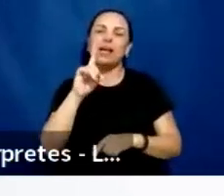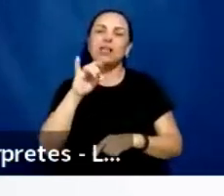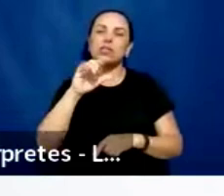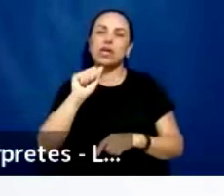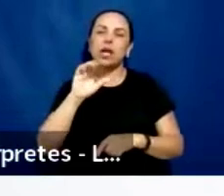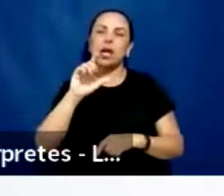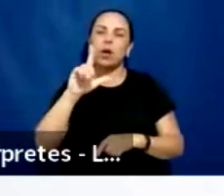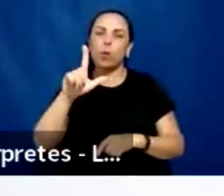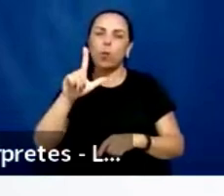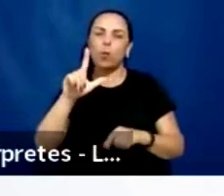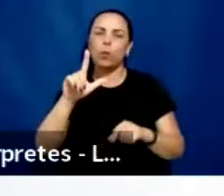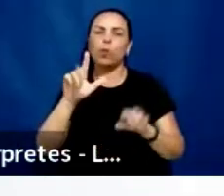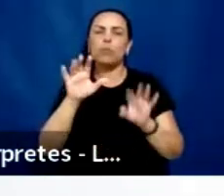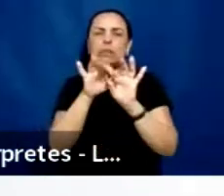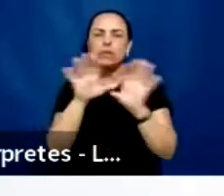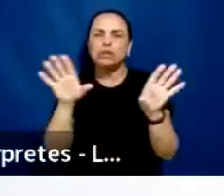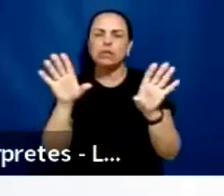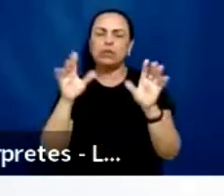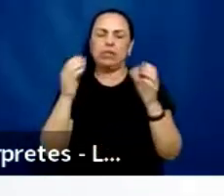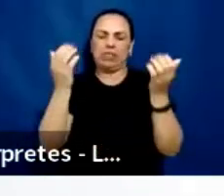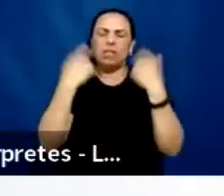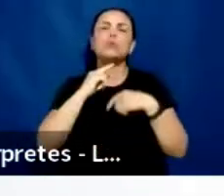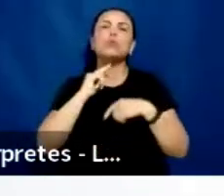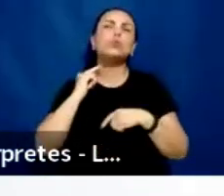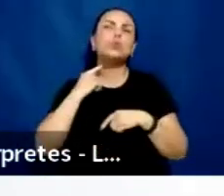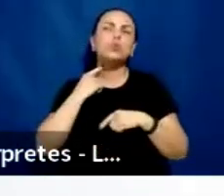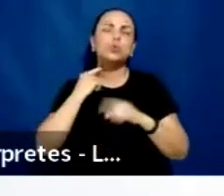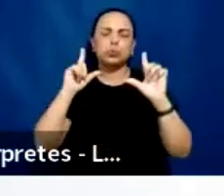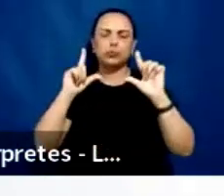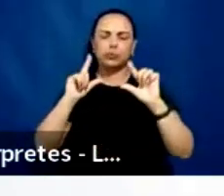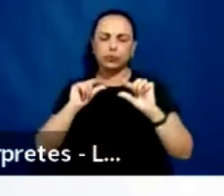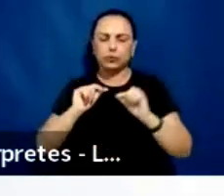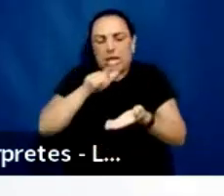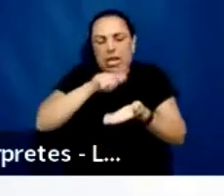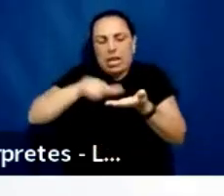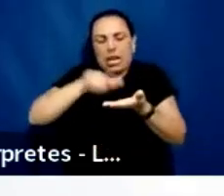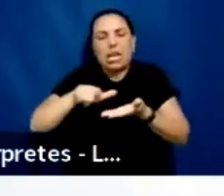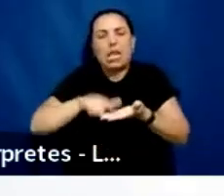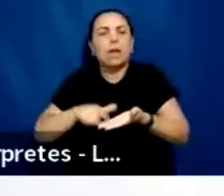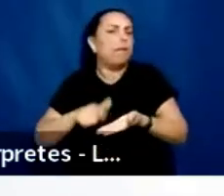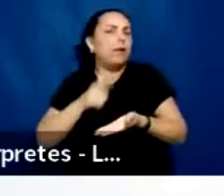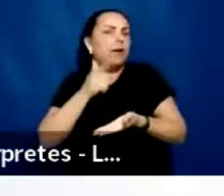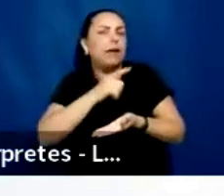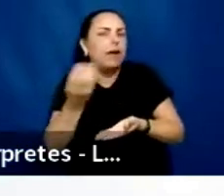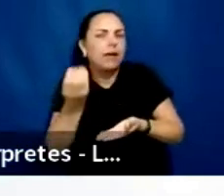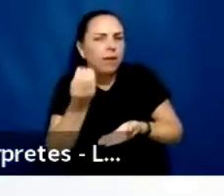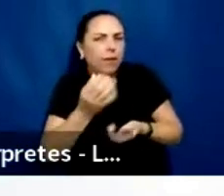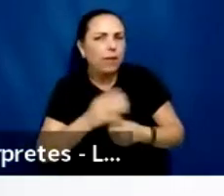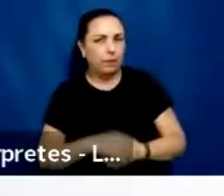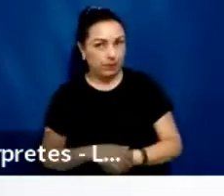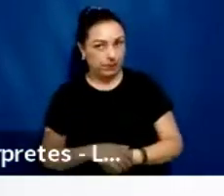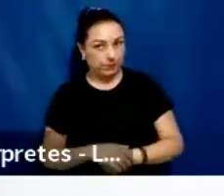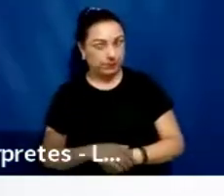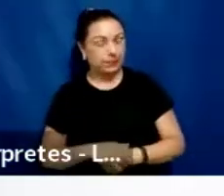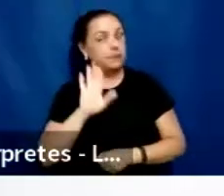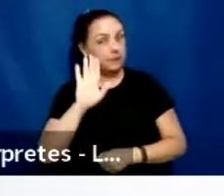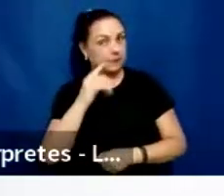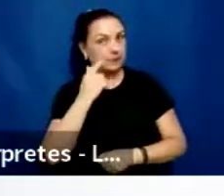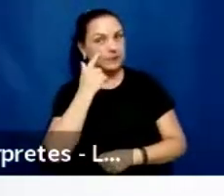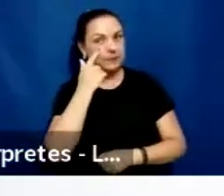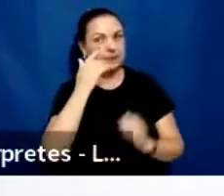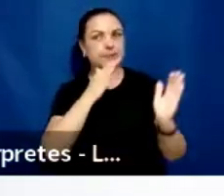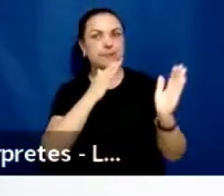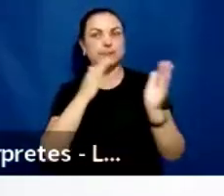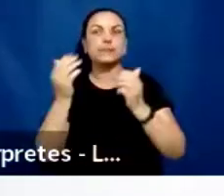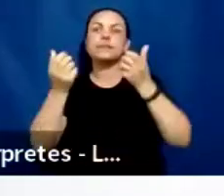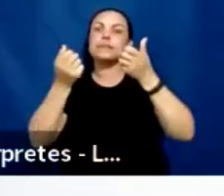os excessos de radicais livres e a acidez do nosso organismo? Olha só, existe